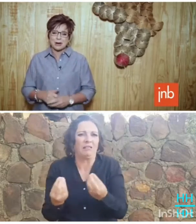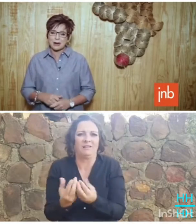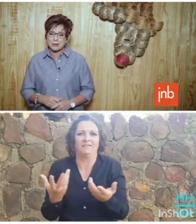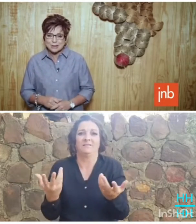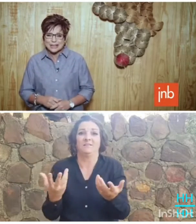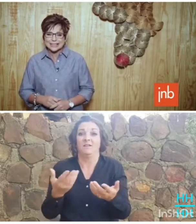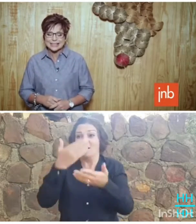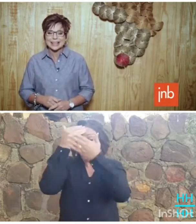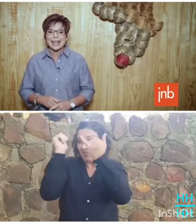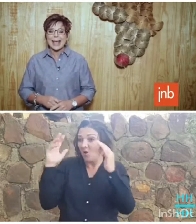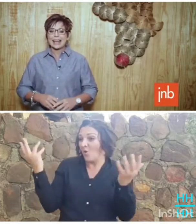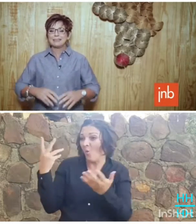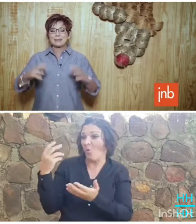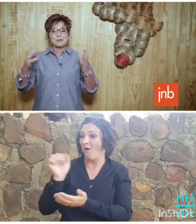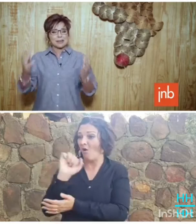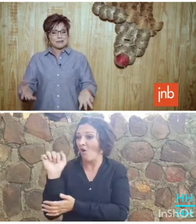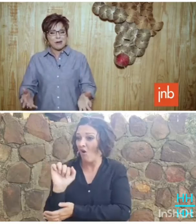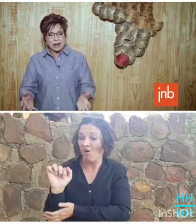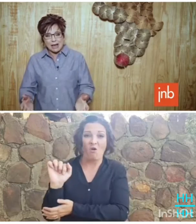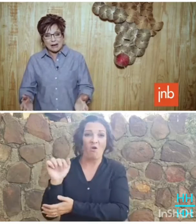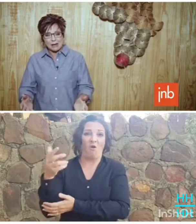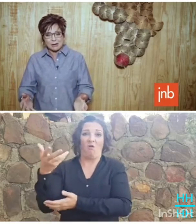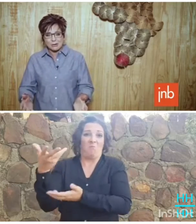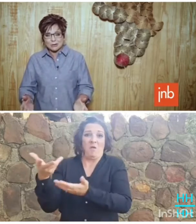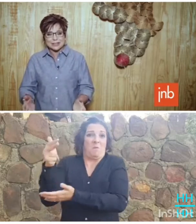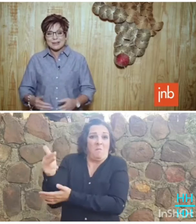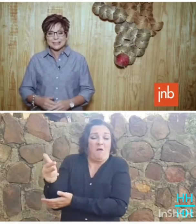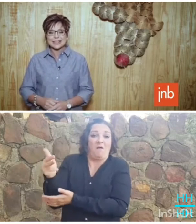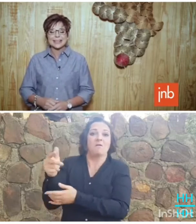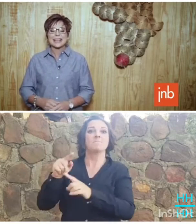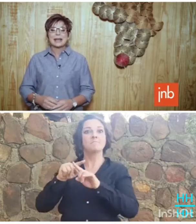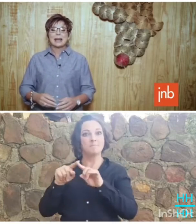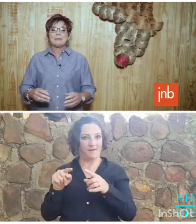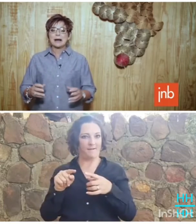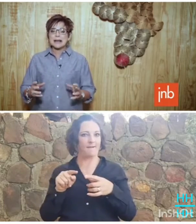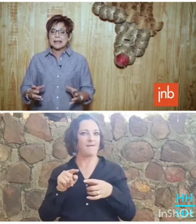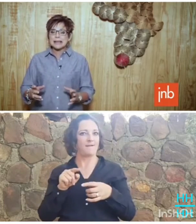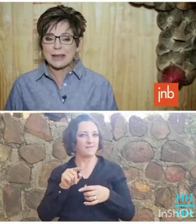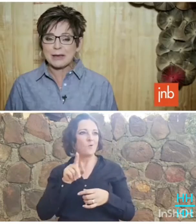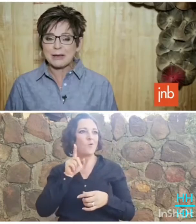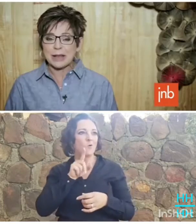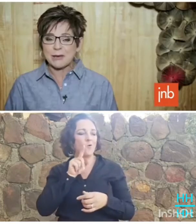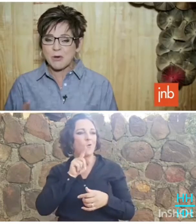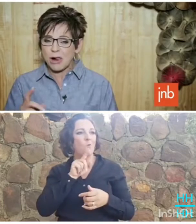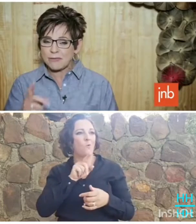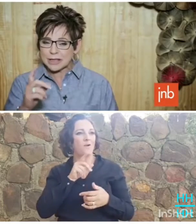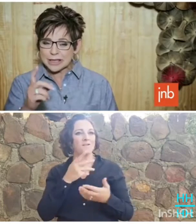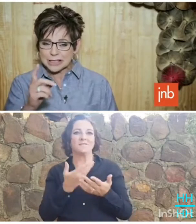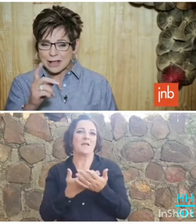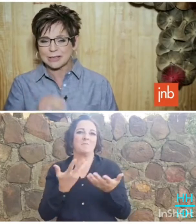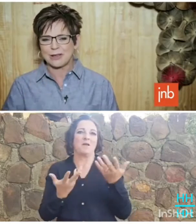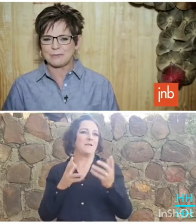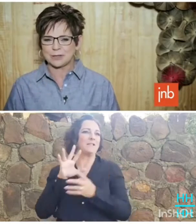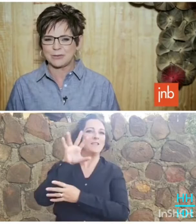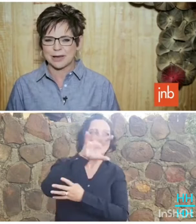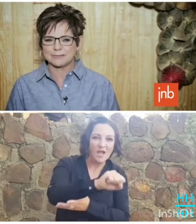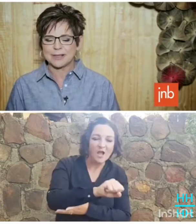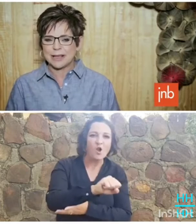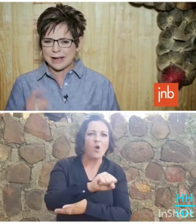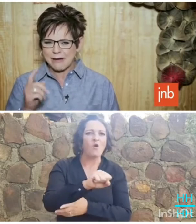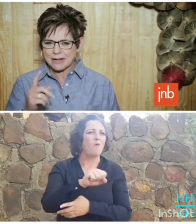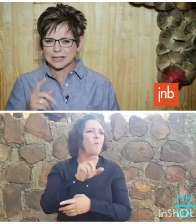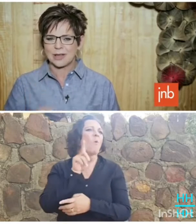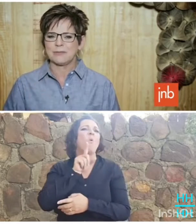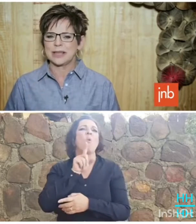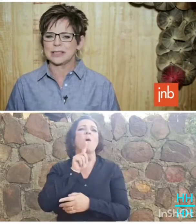gewoelik waar hulle goed neers, hulle weet gewoelik nie waar hulle karre geloos het laas nie, maar hulle neem ook al wat die geselskap is oor.